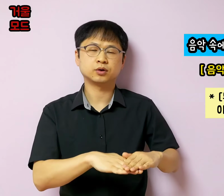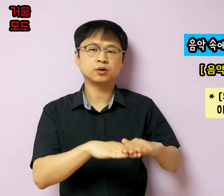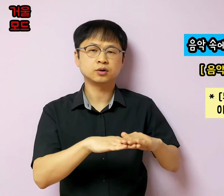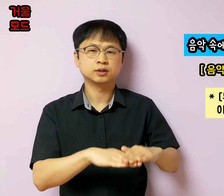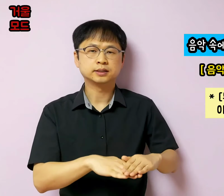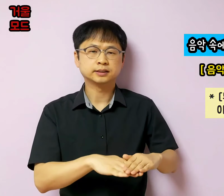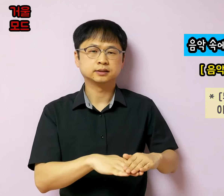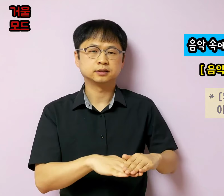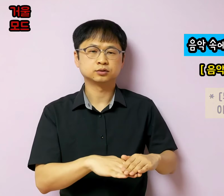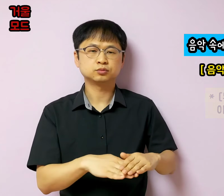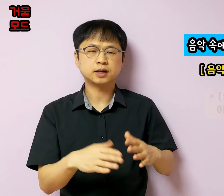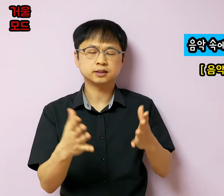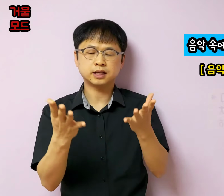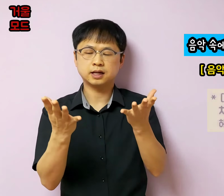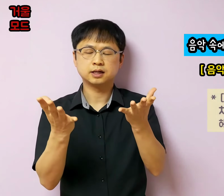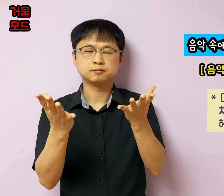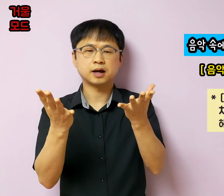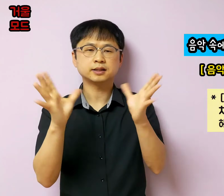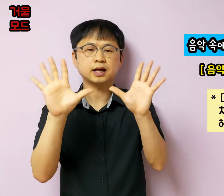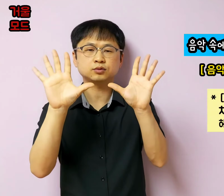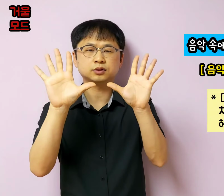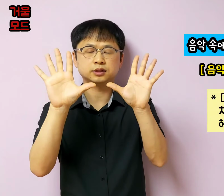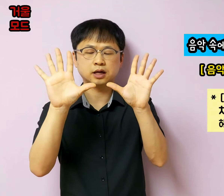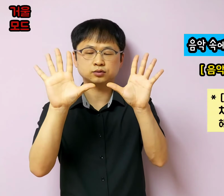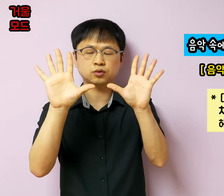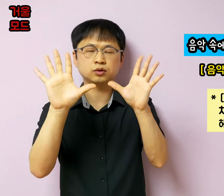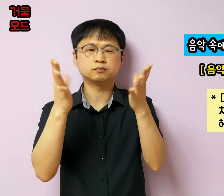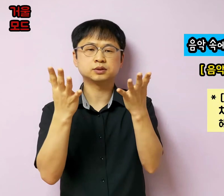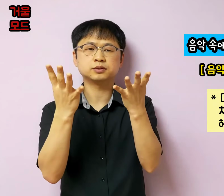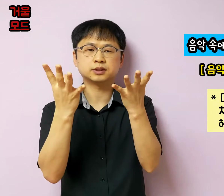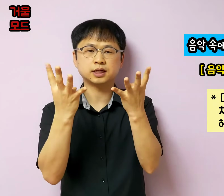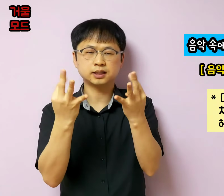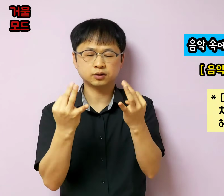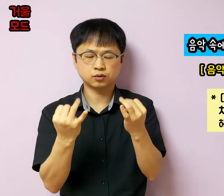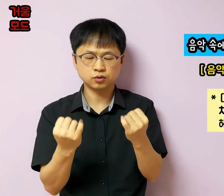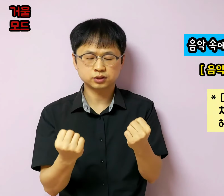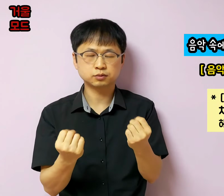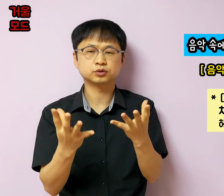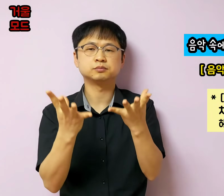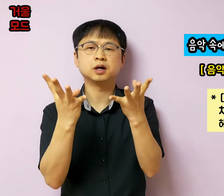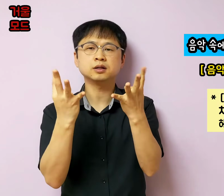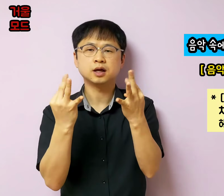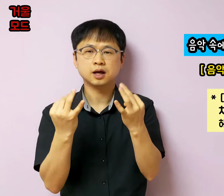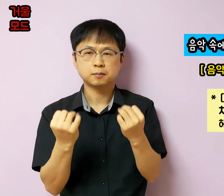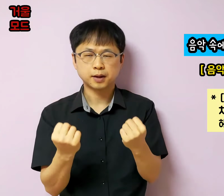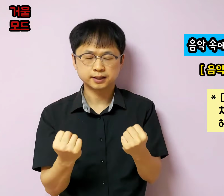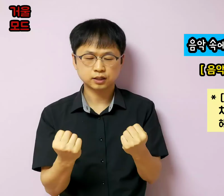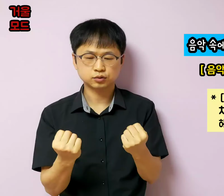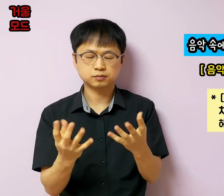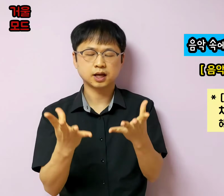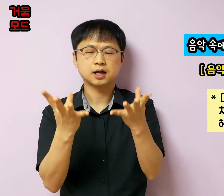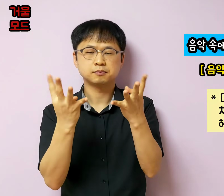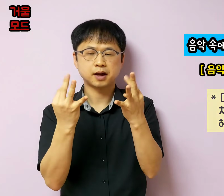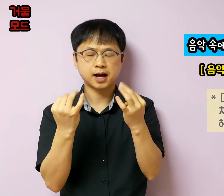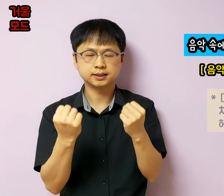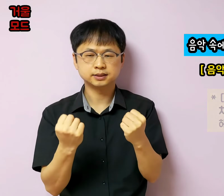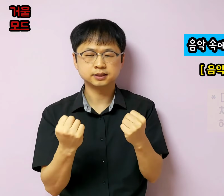생략하고요. 수많은 날, 많다수어는 양손 엄지부터 차례대로 접어주시면 많다수어입니다.